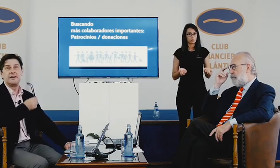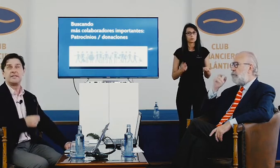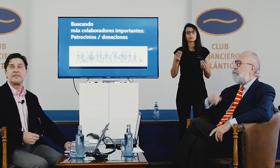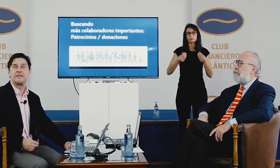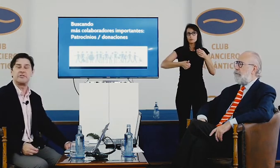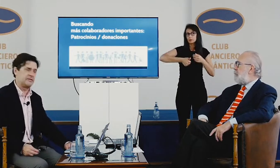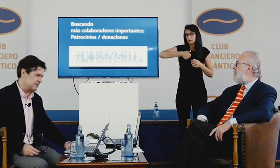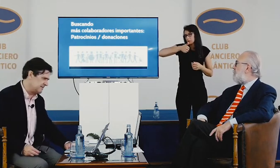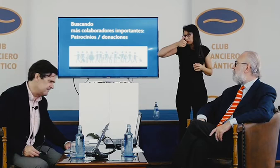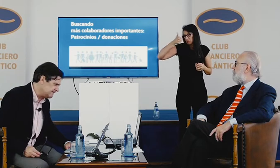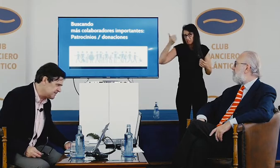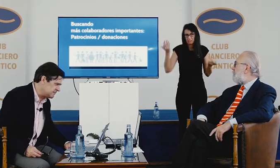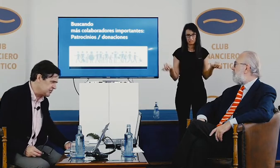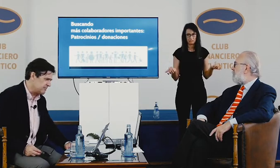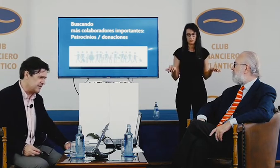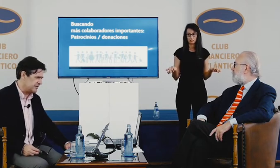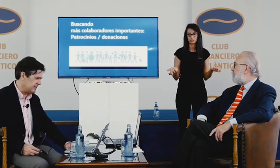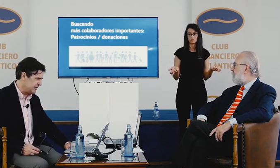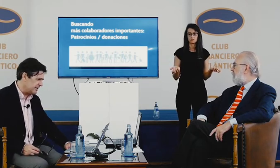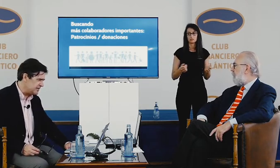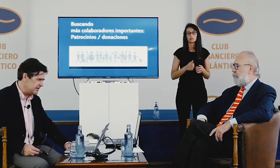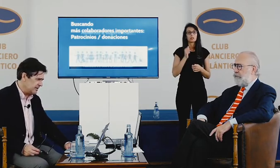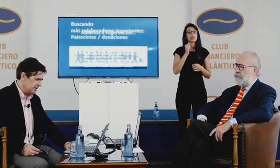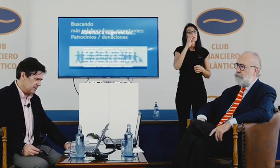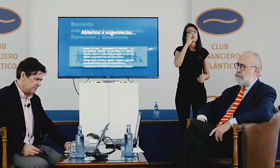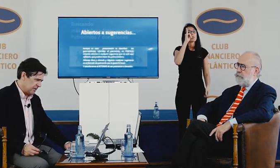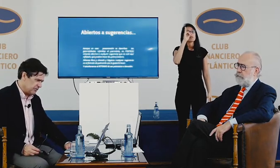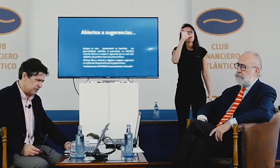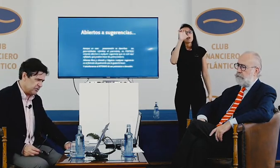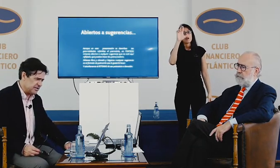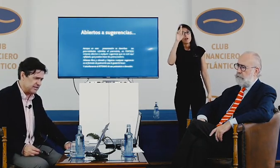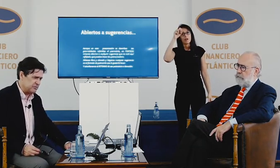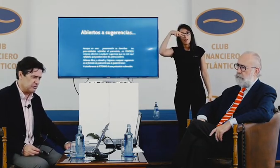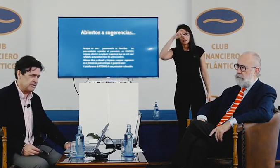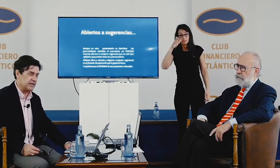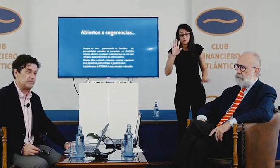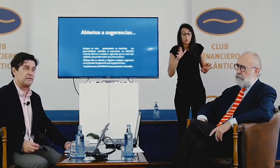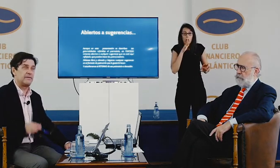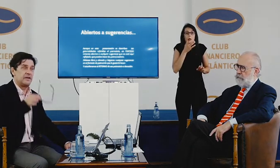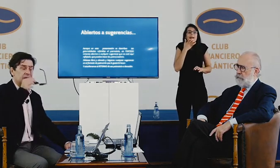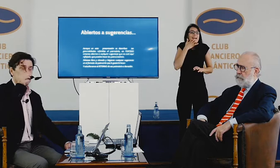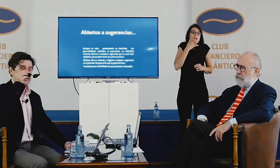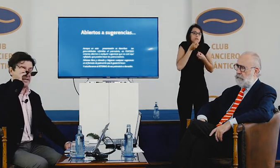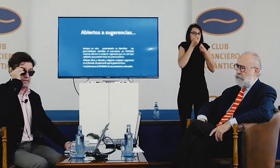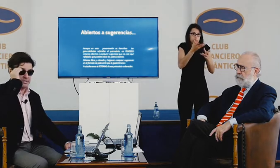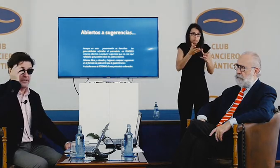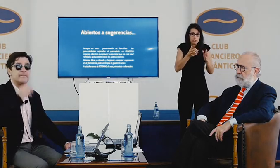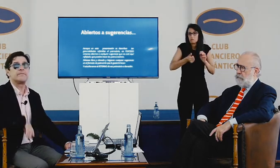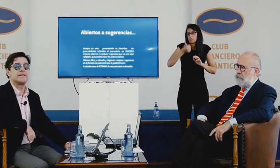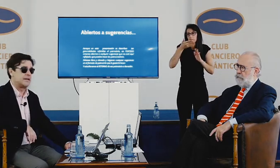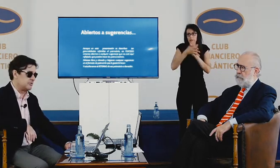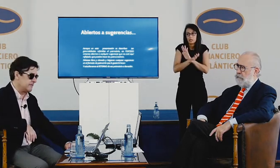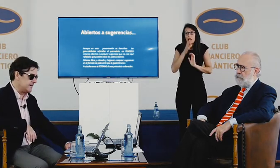más, tenemos en muchas más en ciernes, pero os cuento estas a título de ejemplo. Y estamos